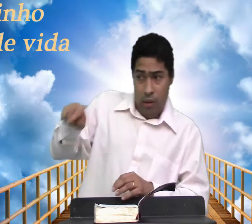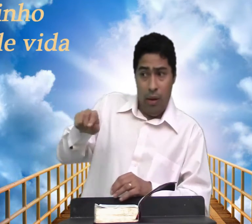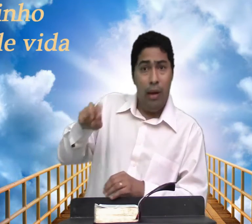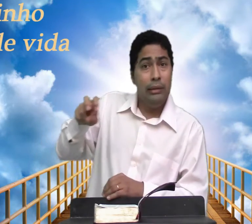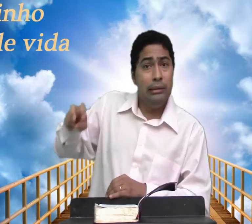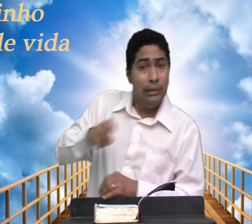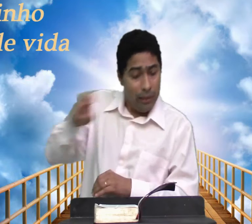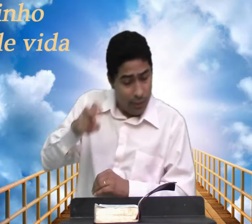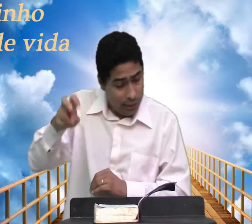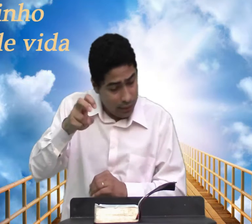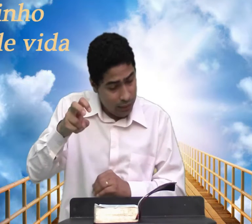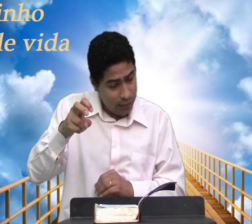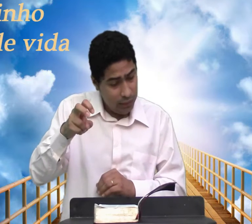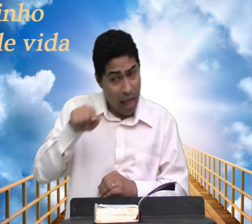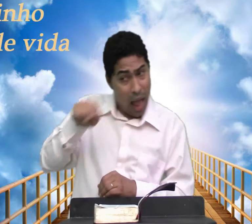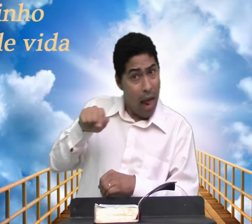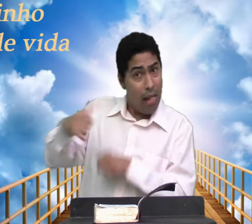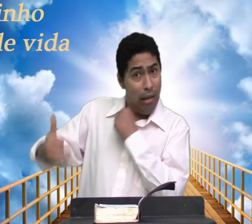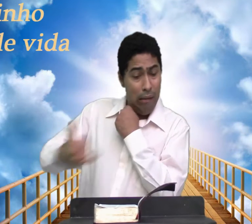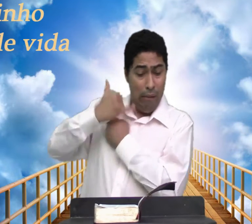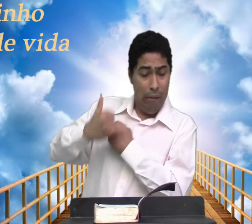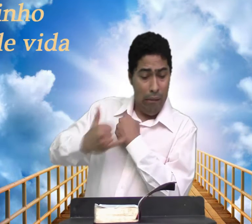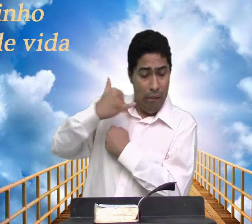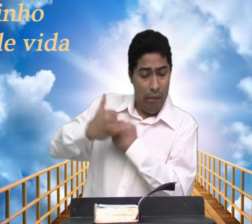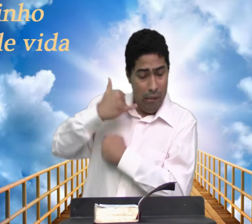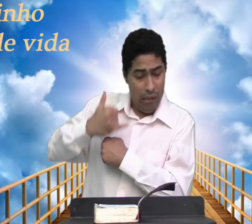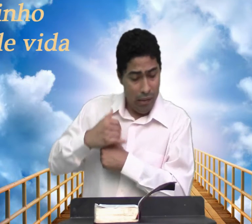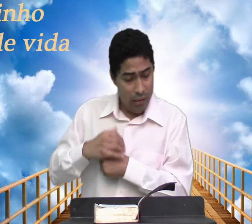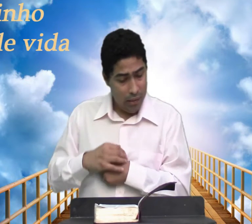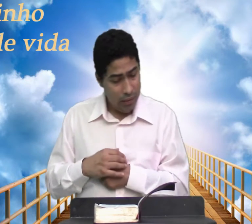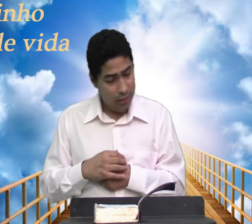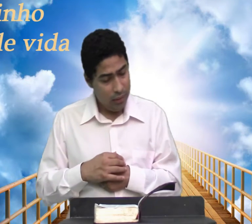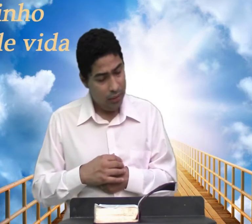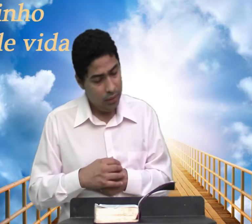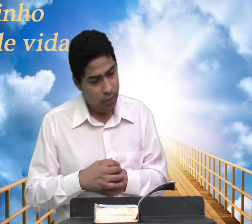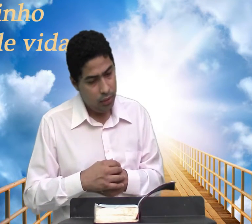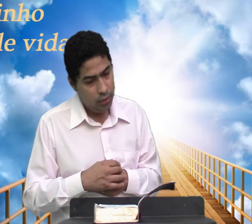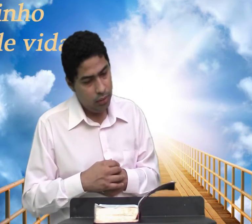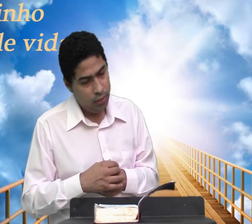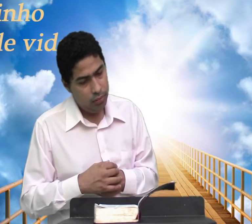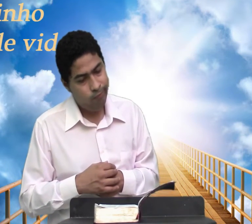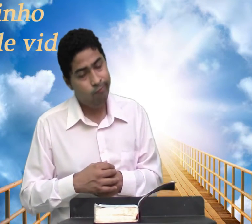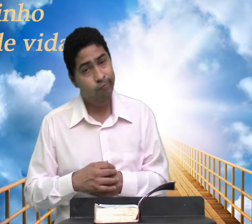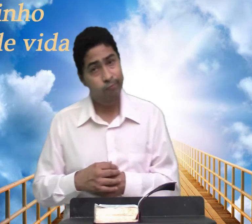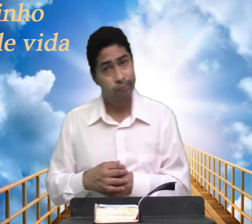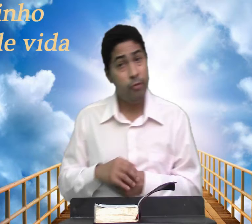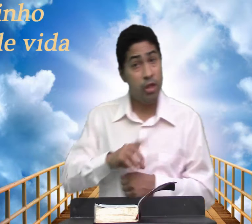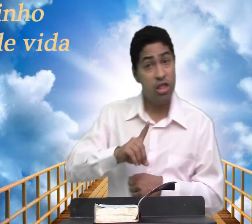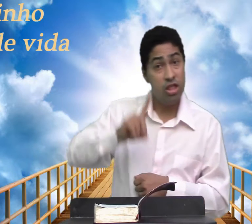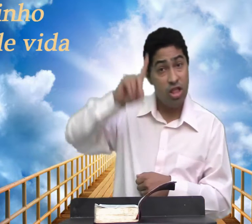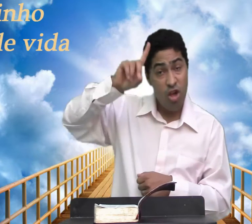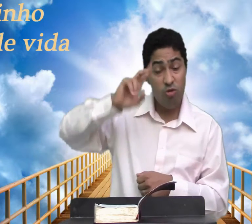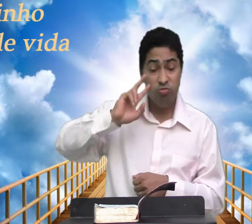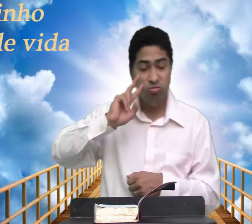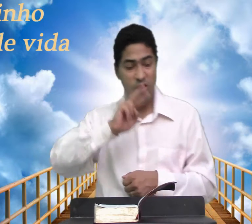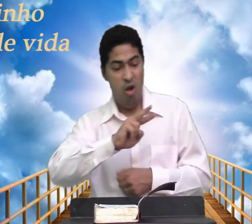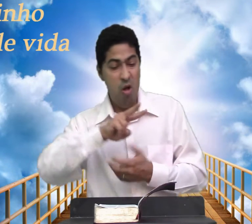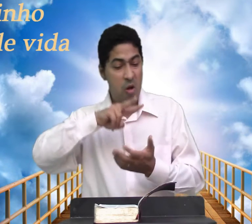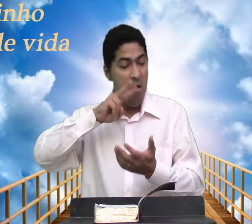serpente. Foi ela quem me enganou. E então eu comi. E então Deus olha para a serpente e diz, maldita